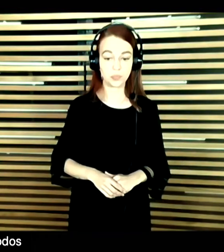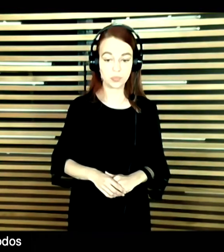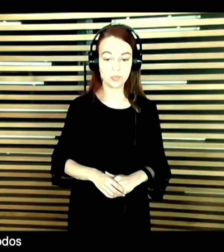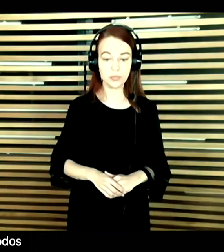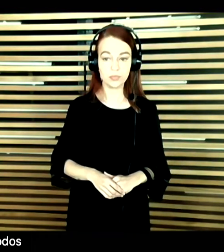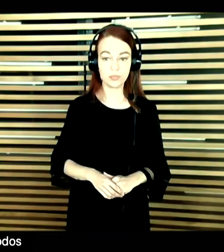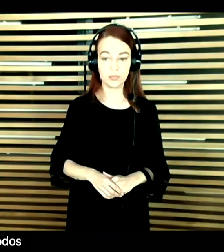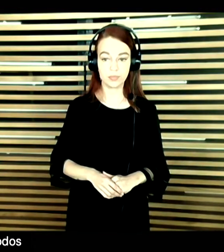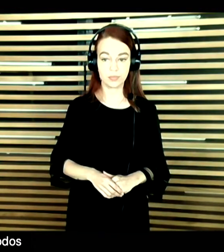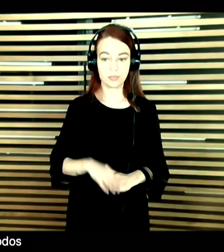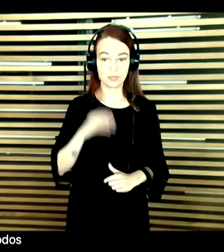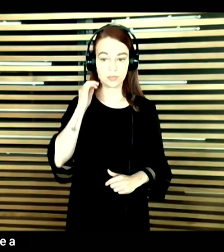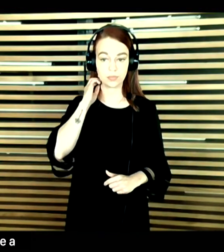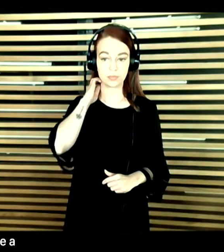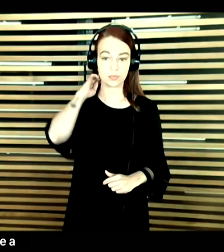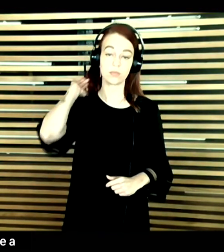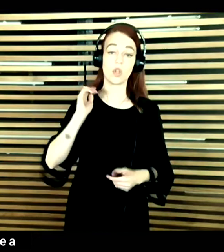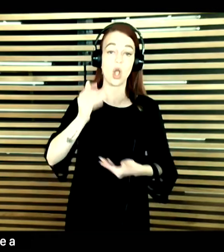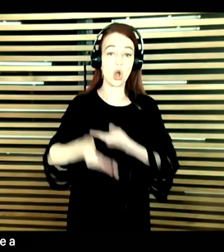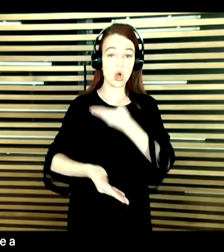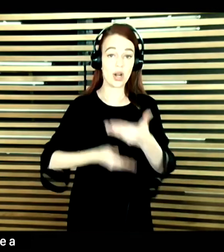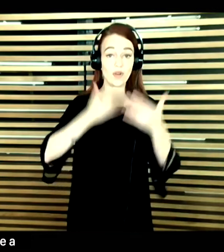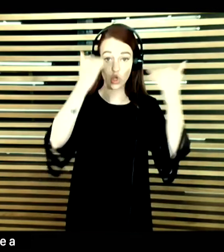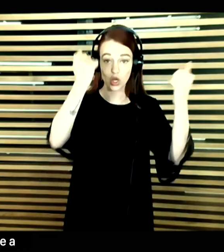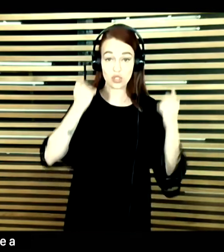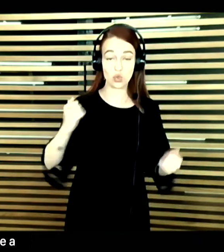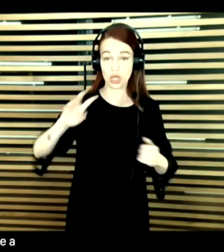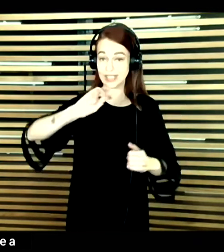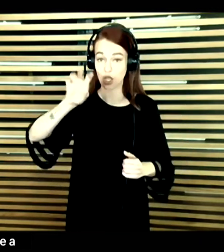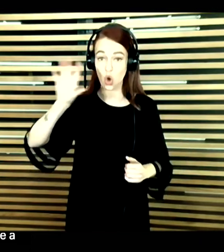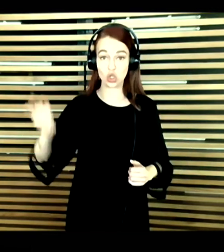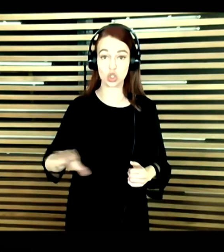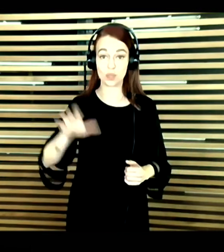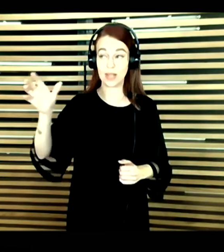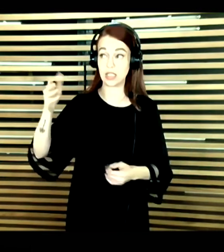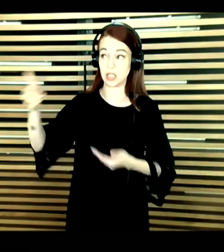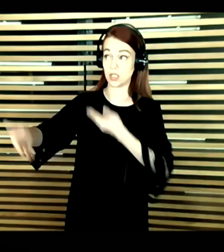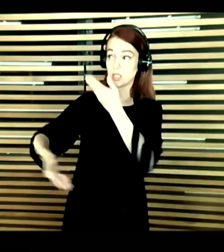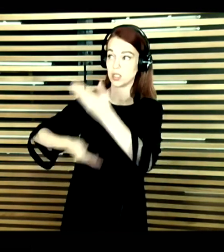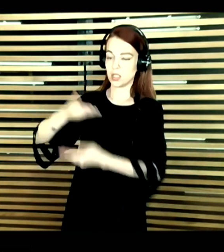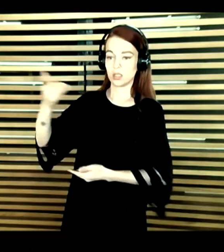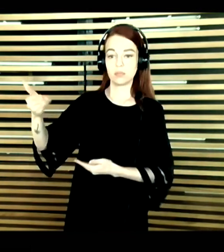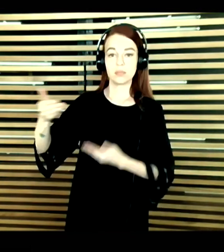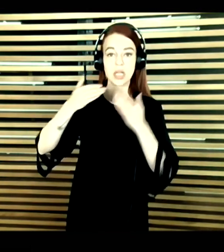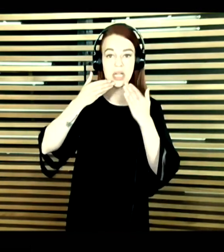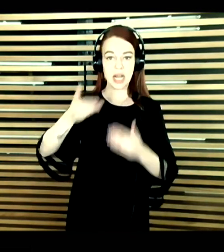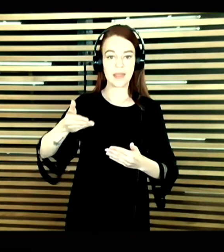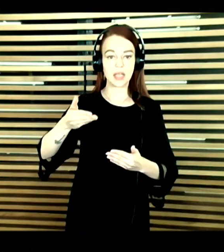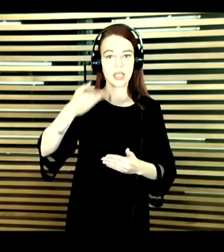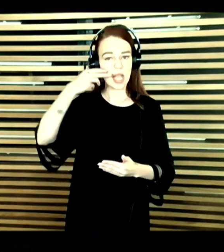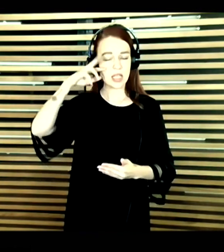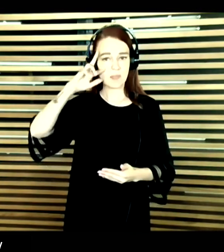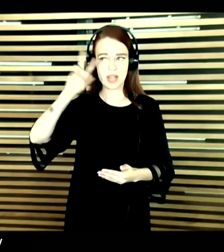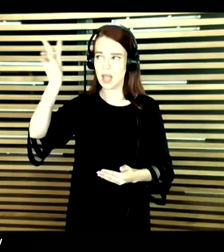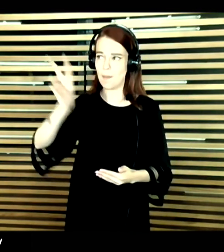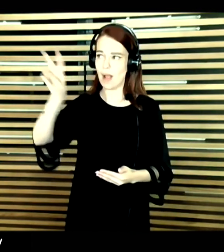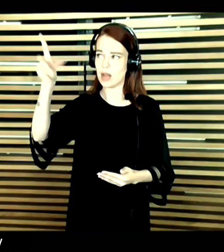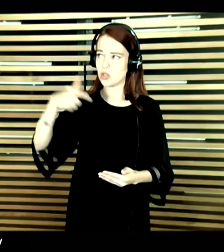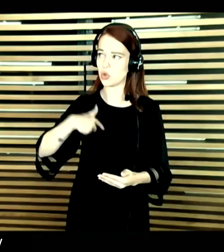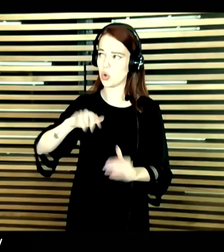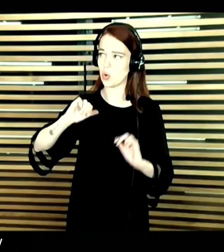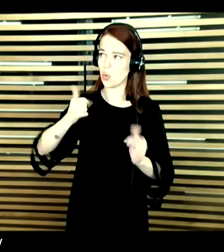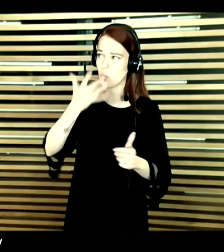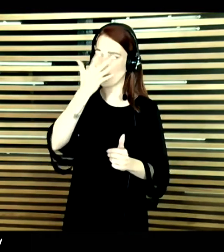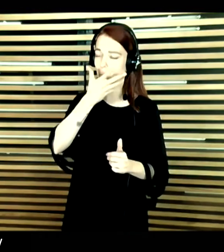la colaboración con instituciones y profesionales de otros países nos está permitiendo conocer experiencias muy útiles para